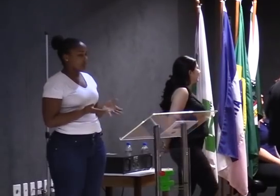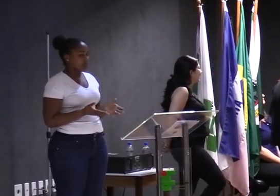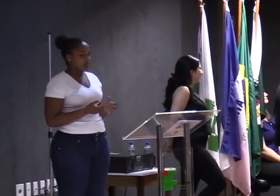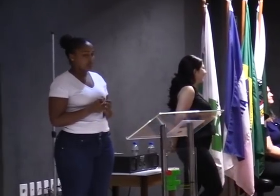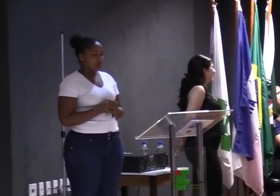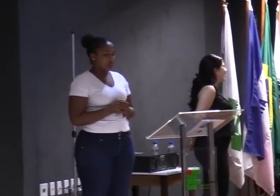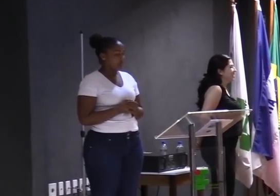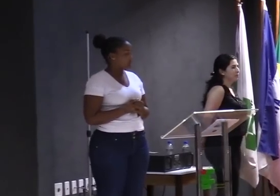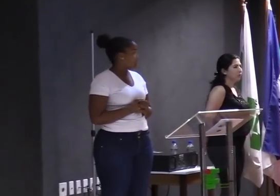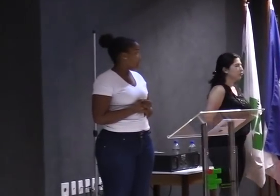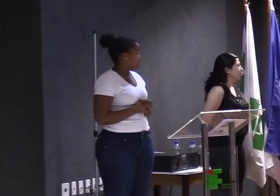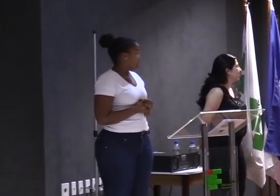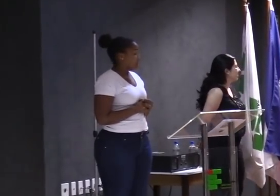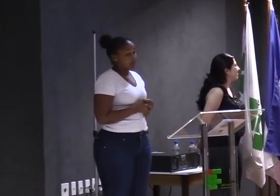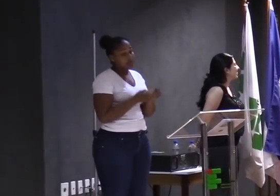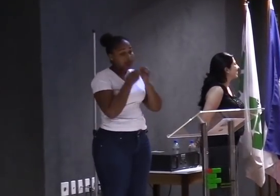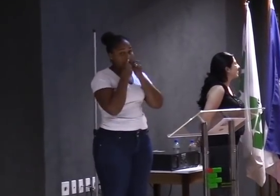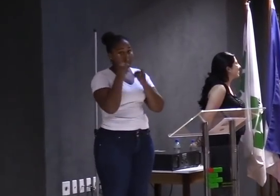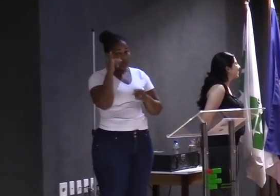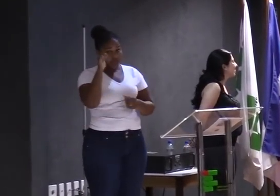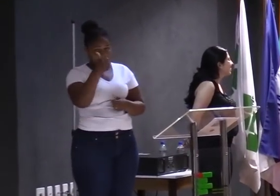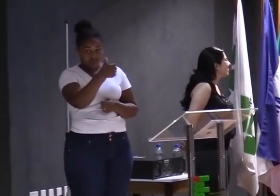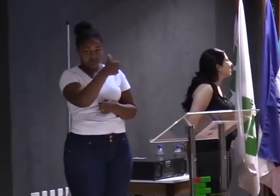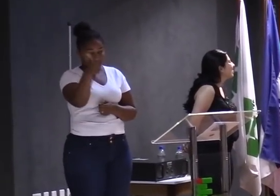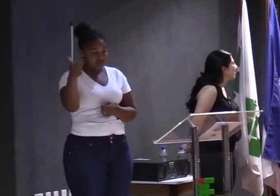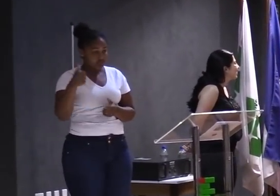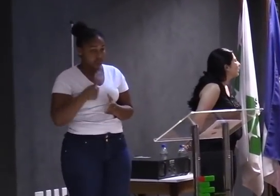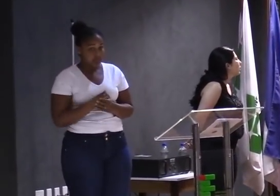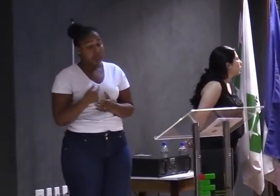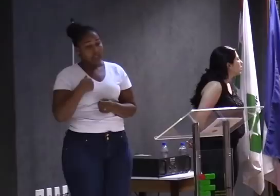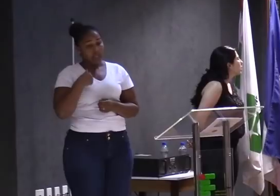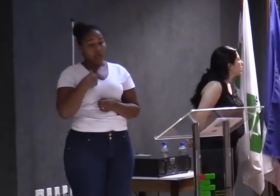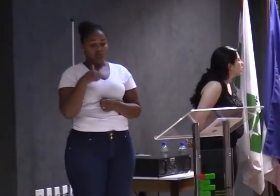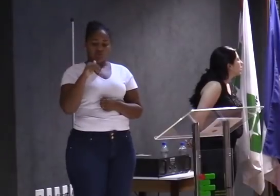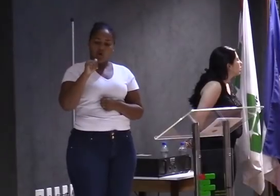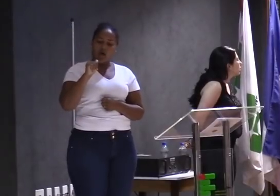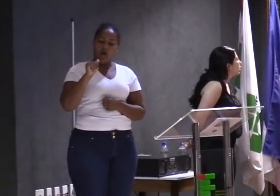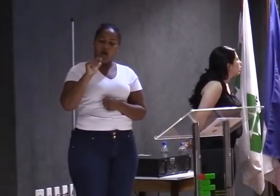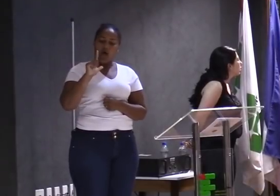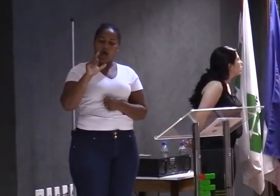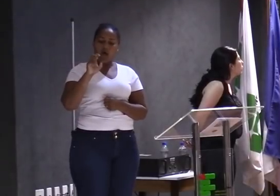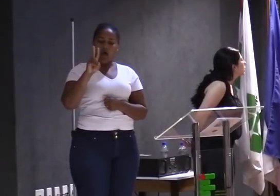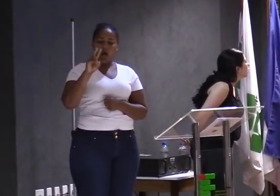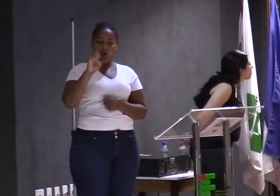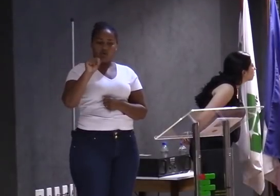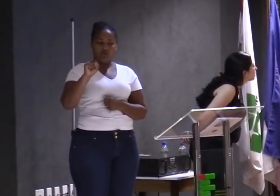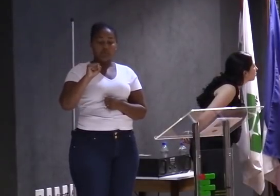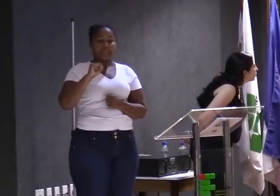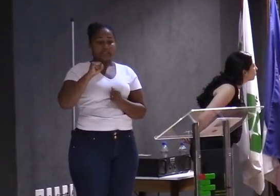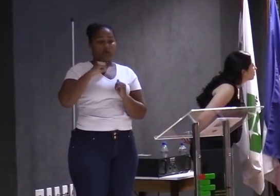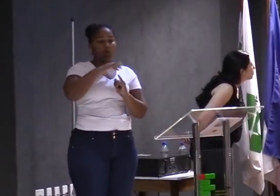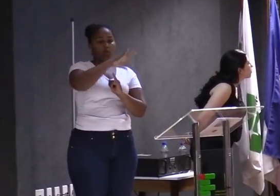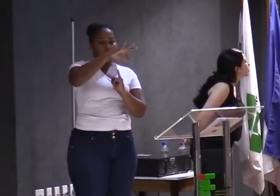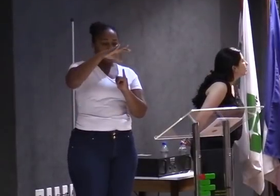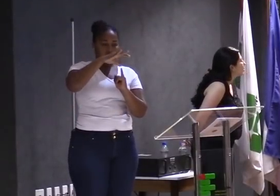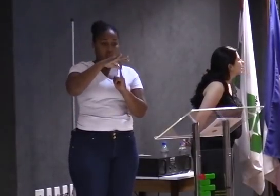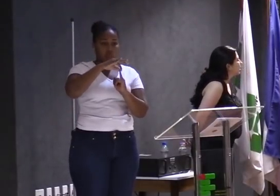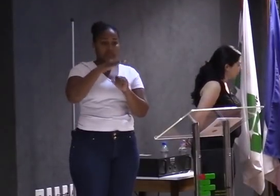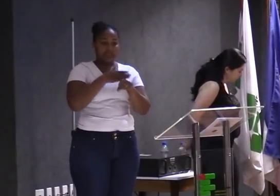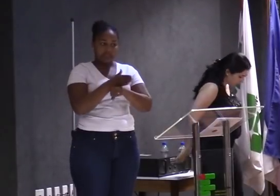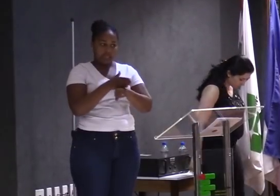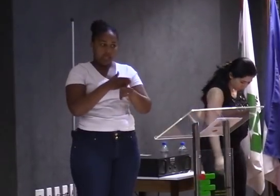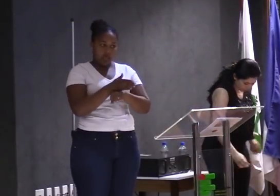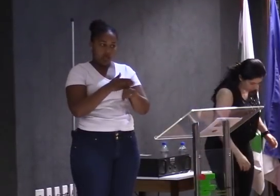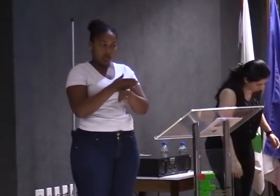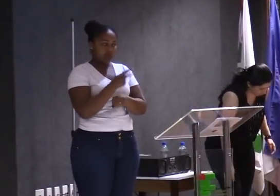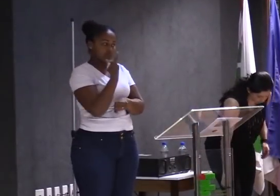Okay. Bom dia. Eu sou Flávio Lopes, sou do Campus Serra, né? Sou professor do curso de automação.